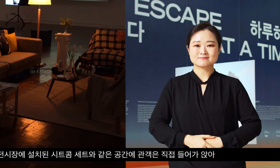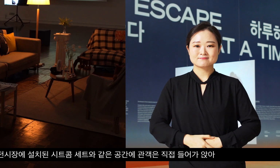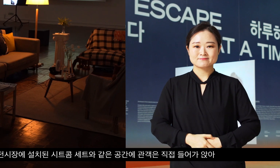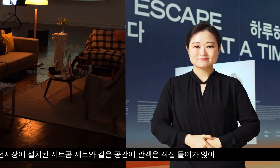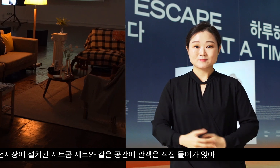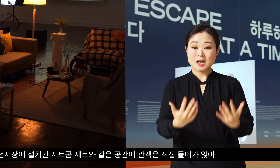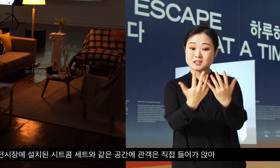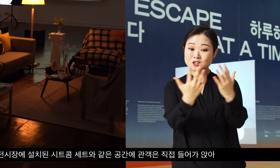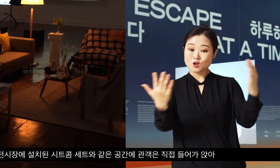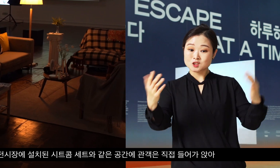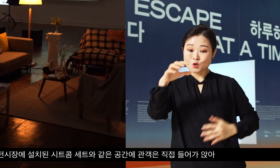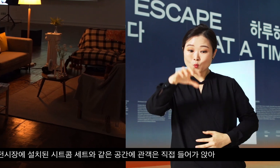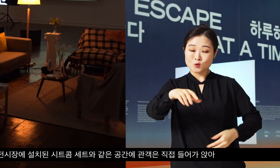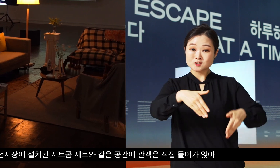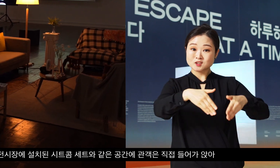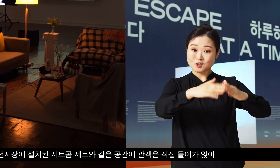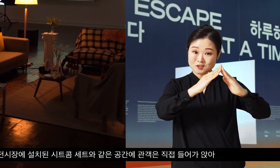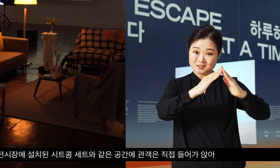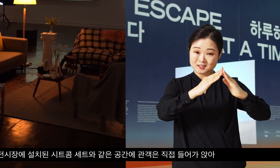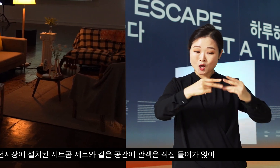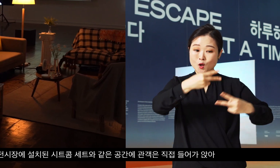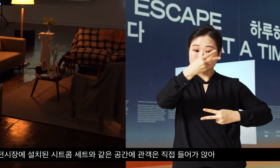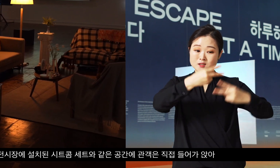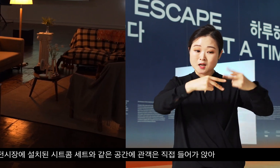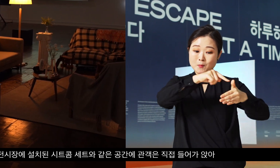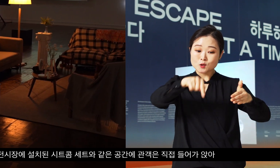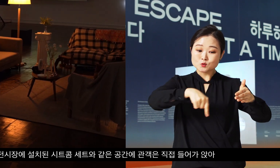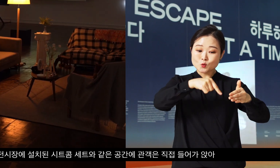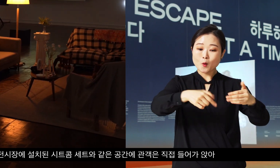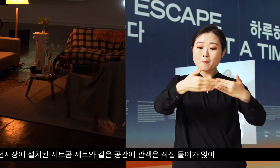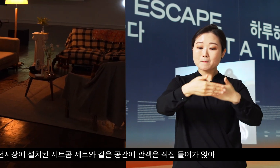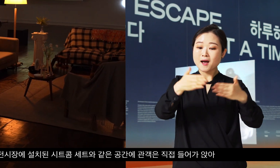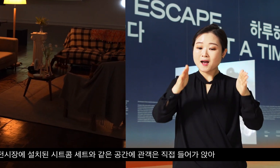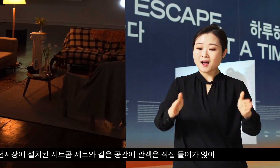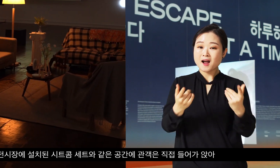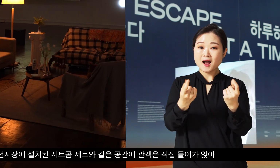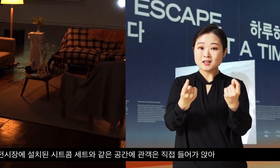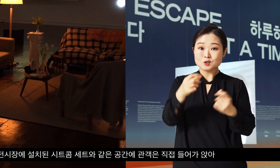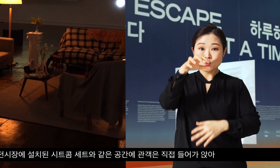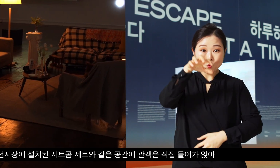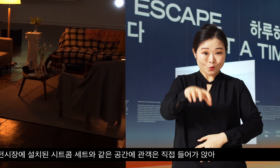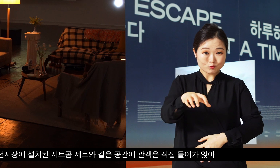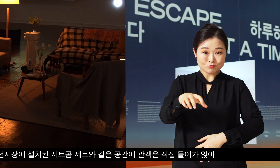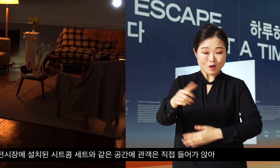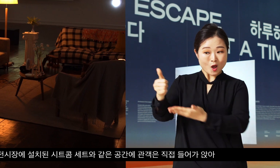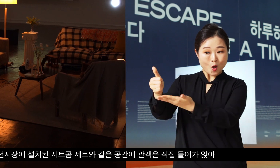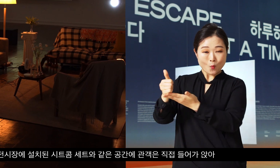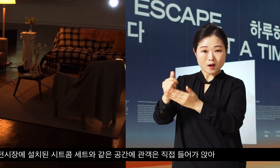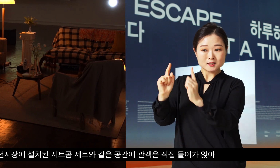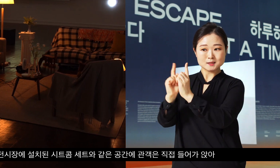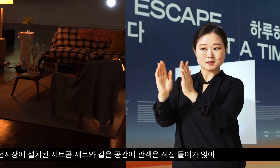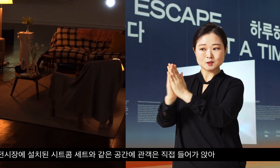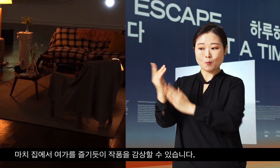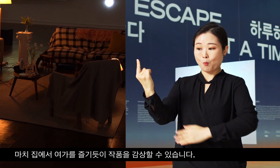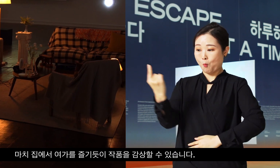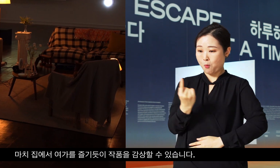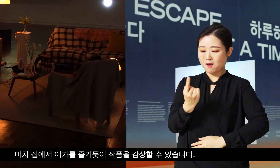전시장에 설치된 시트콤 세트와 같은 공간에 관객은 직접 들어가 앉아 마치